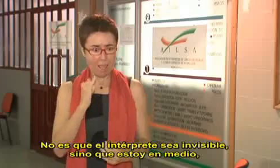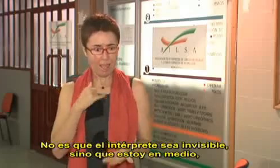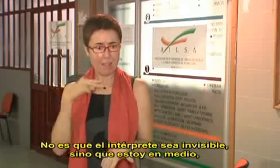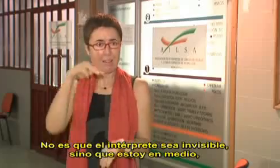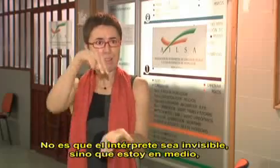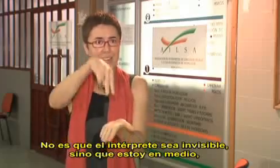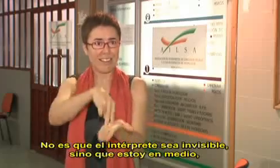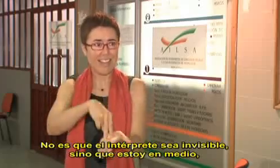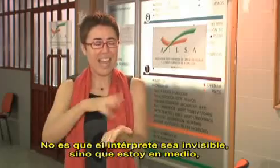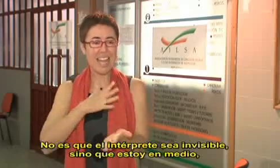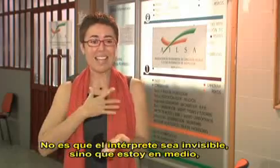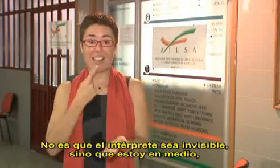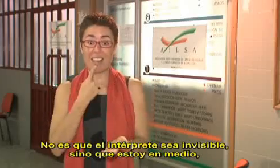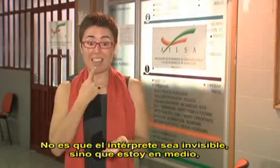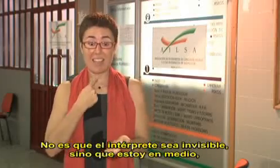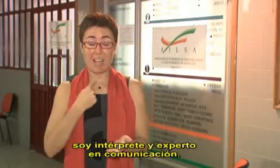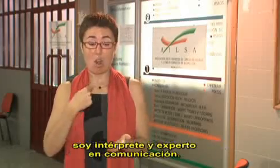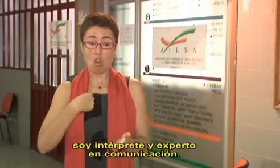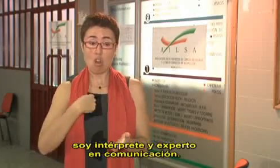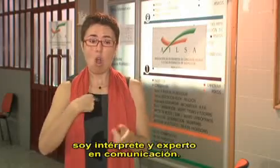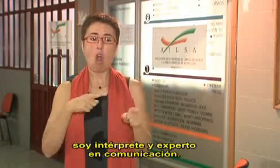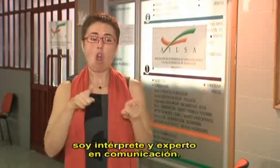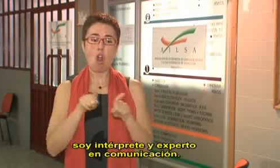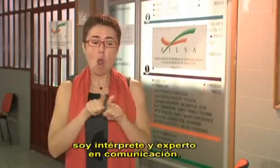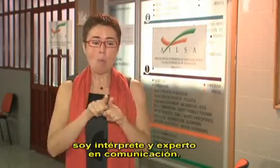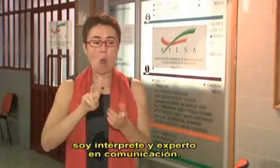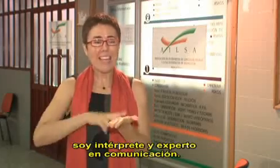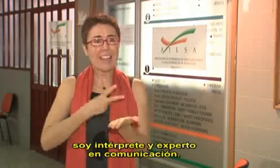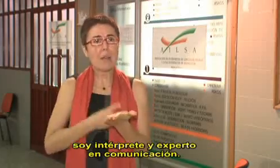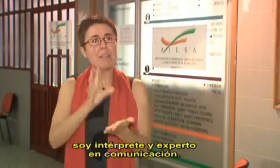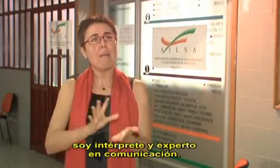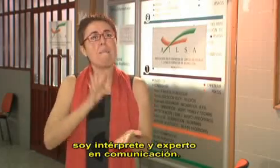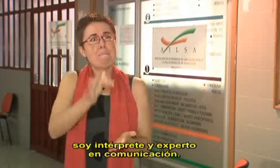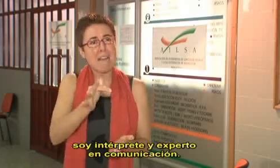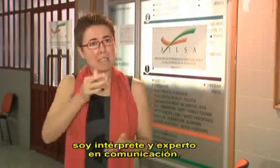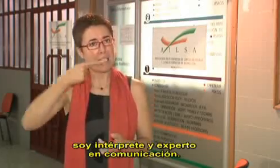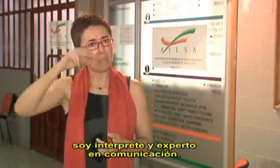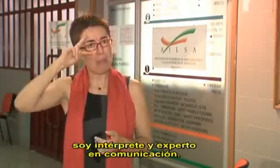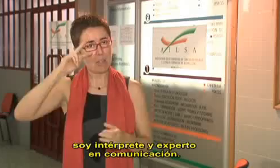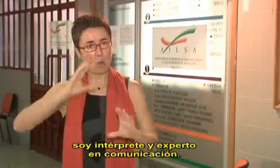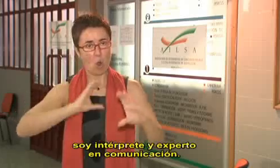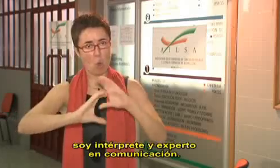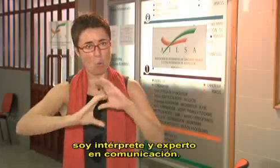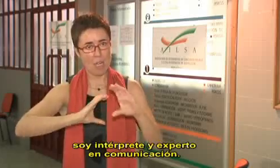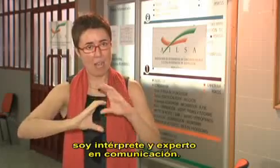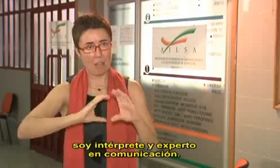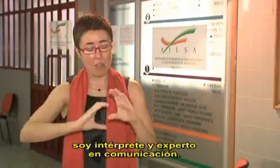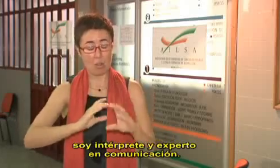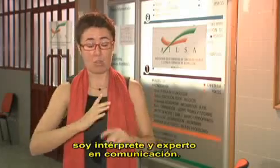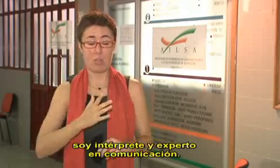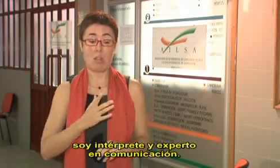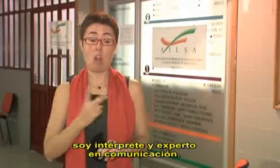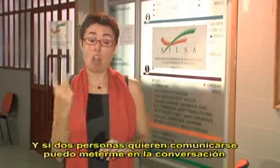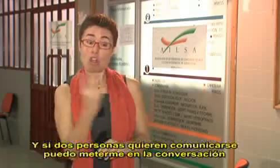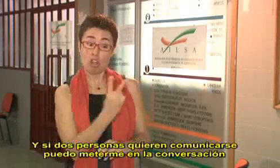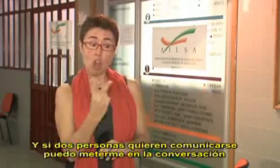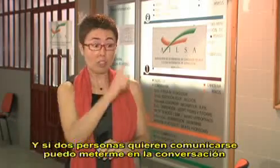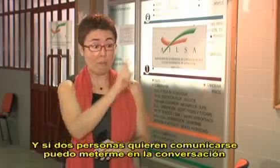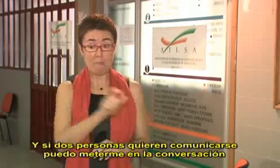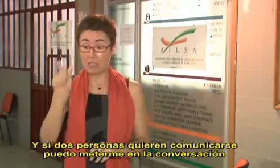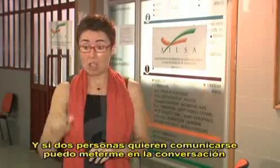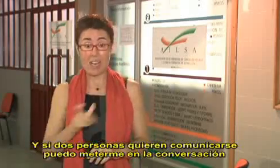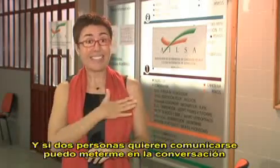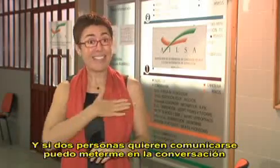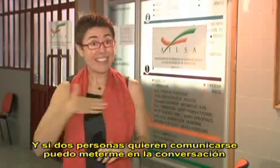sino que estoy en medio. Soy intérprete y experto en comunicación. Y si dos